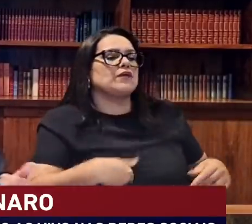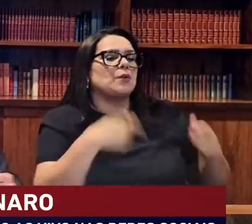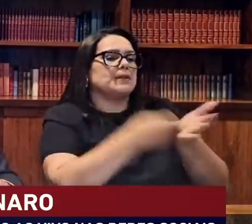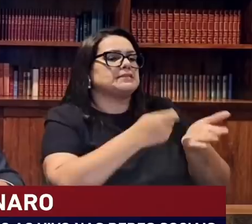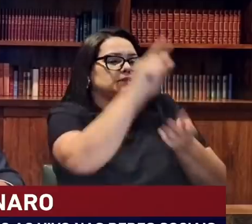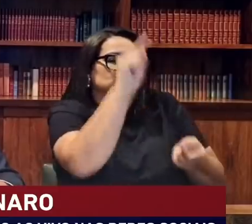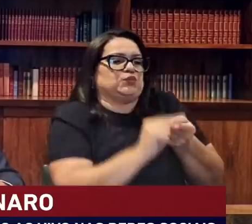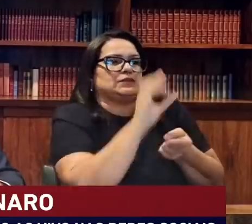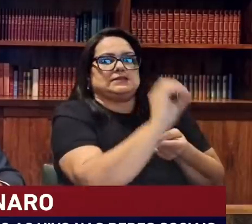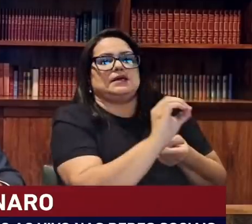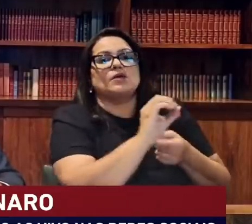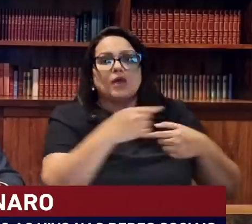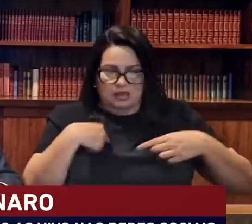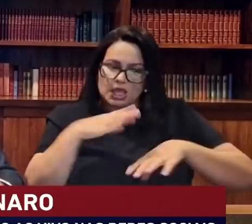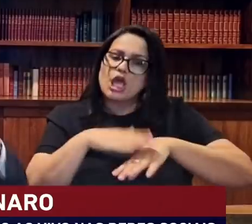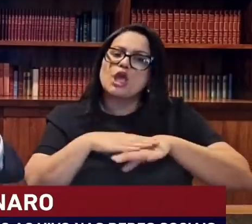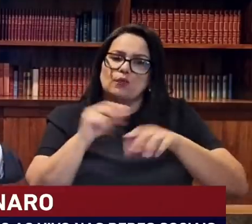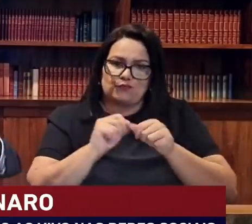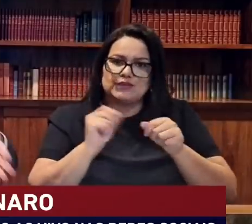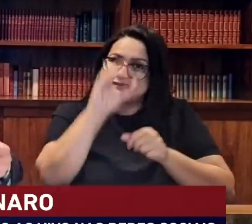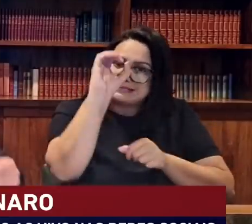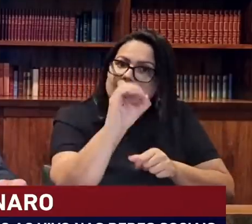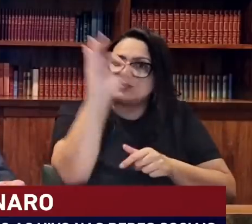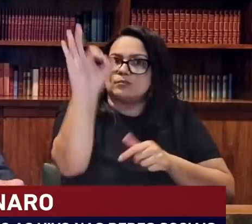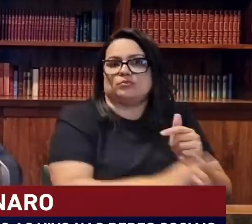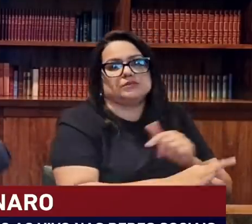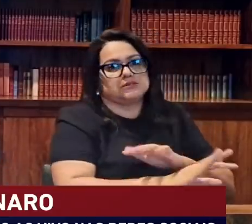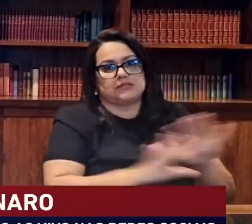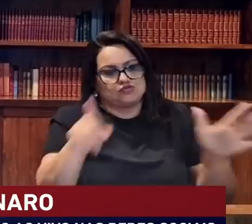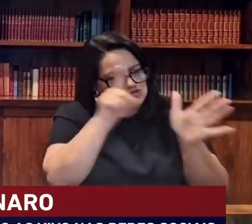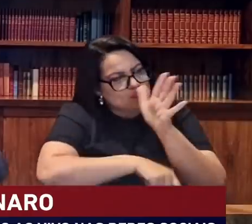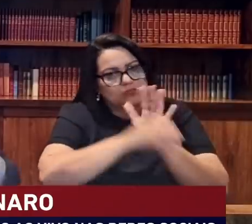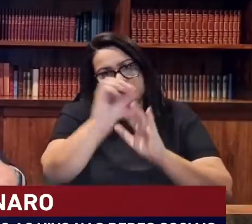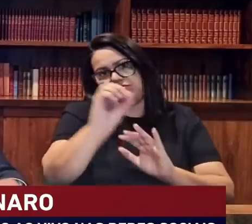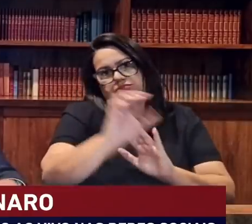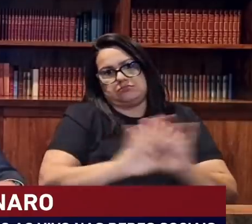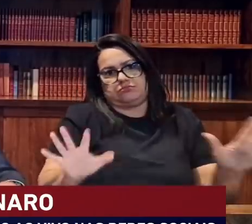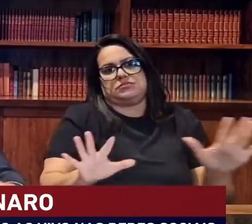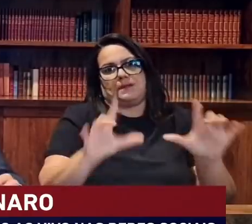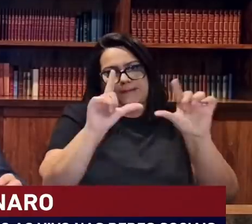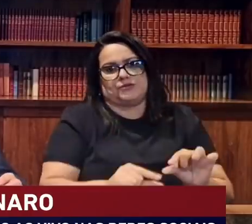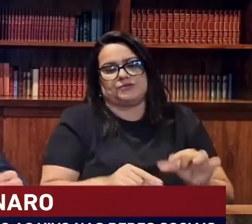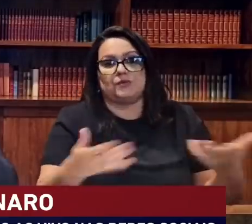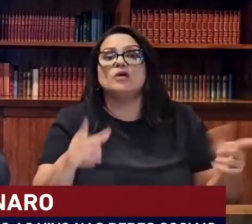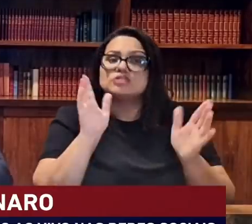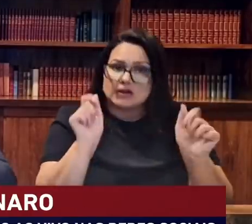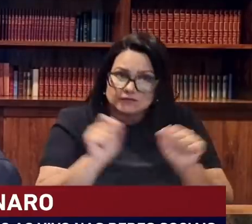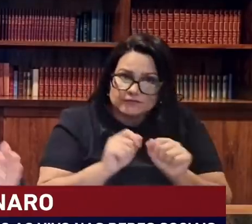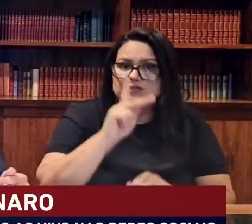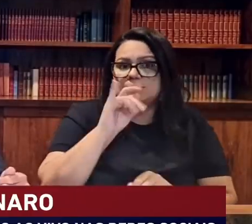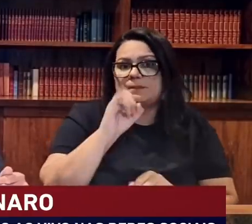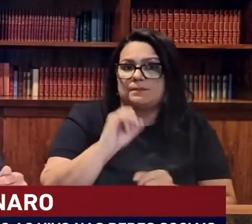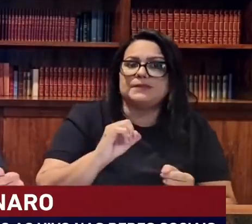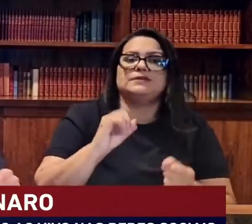Eu zerei. Tá? O PIS, COFINS, o Imposto Federal do diesel. Como zerei lá atrás o Imposto Federal do gás de